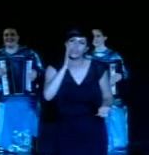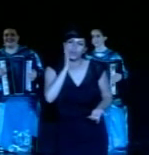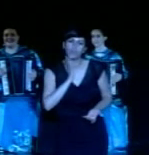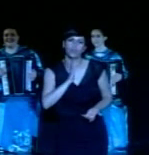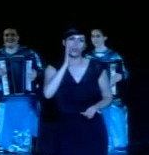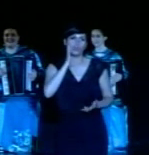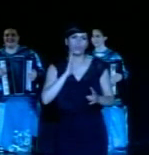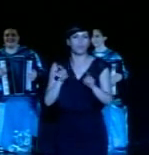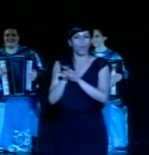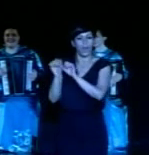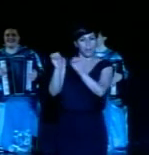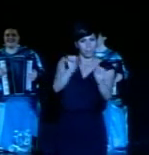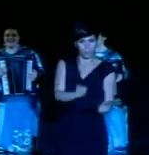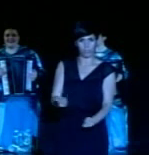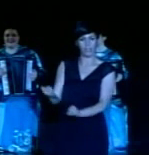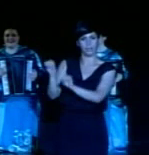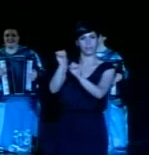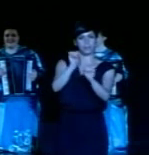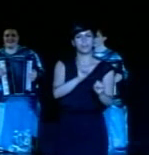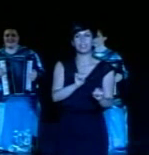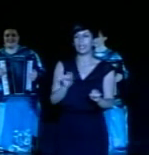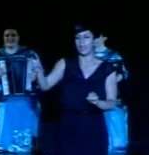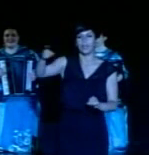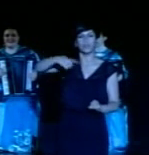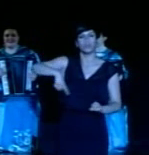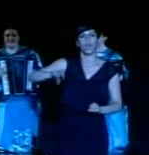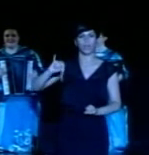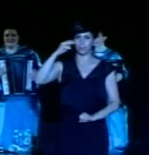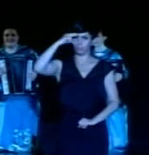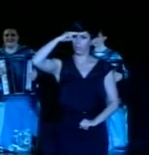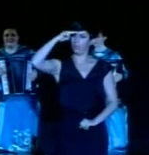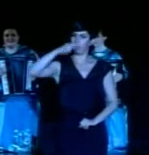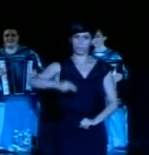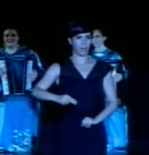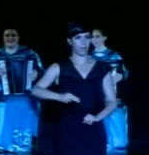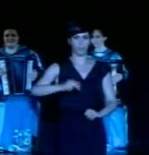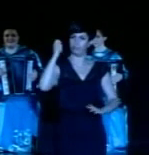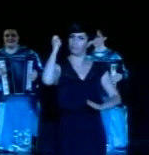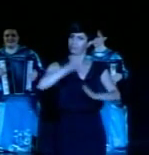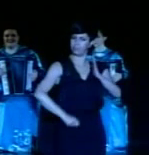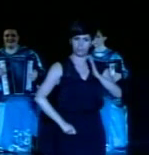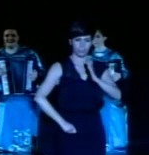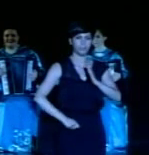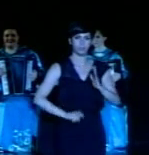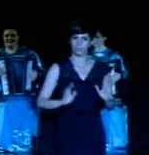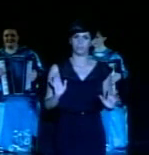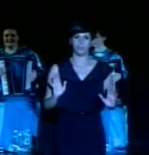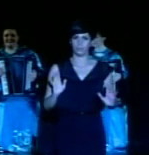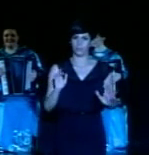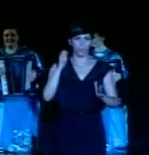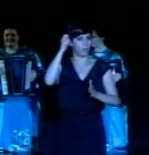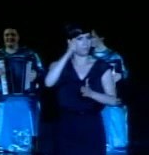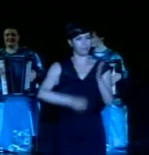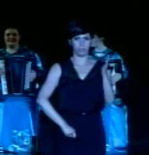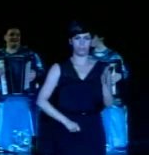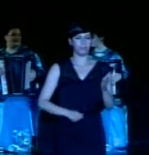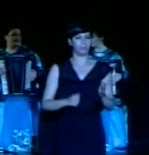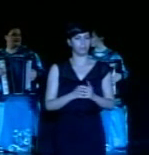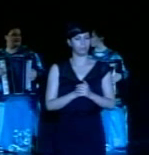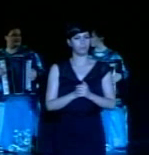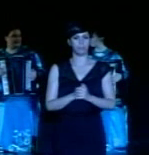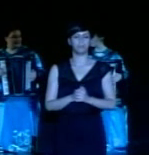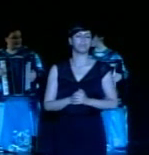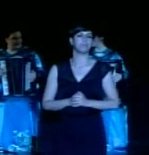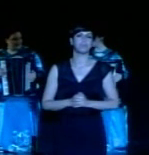muy, muy protectores. Tienen una disciplina férrea, muy estaliniana todavía en